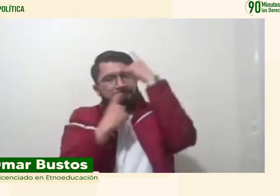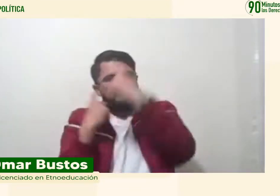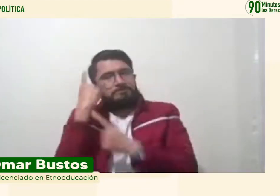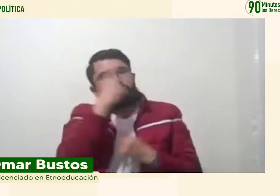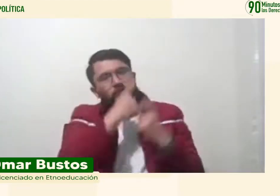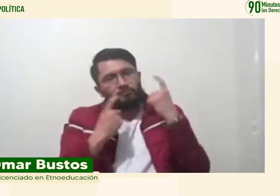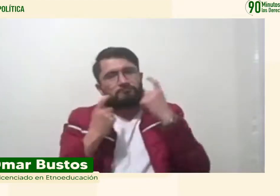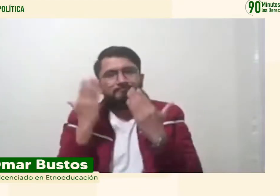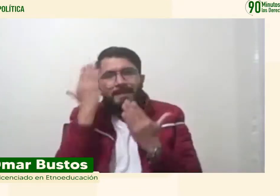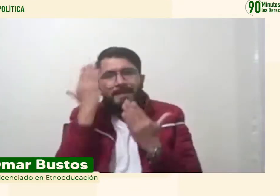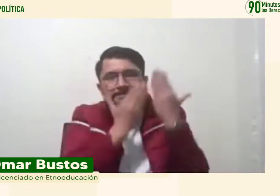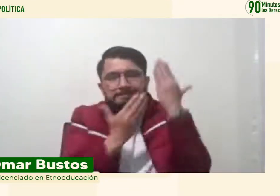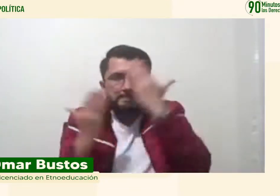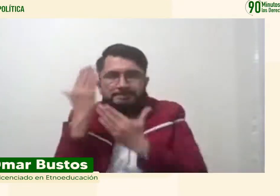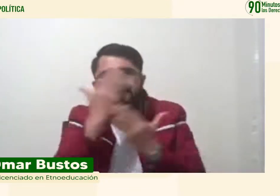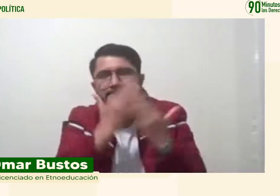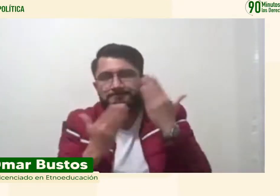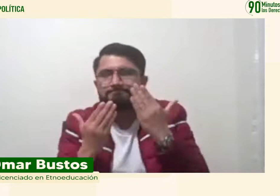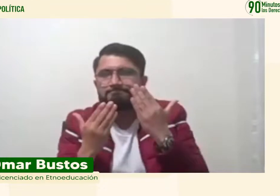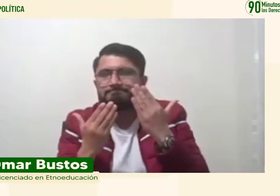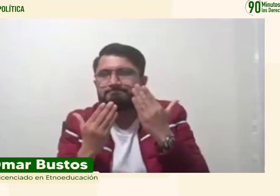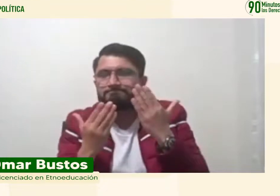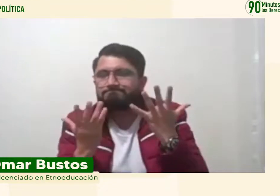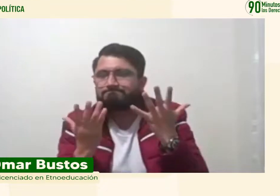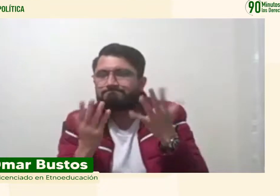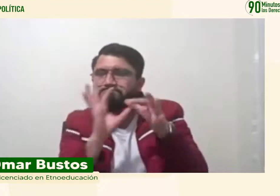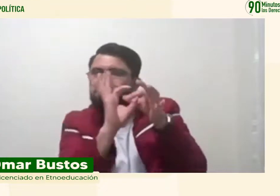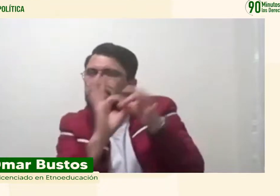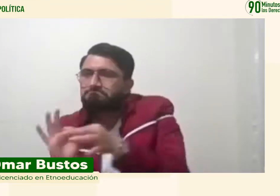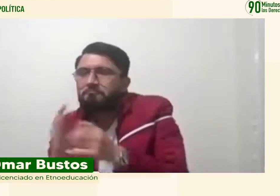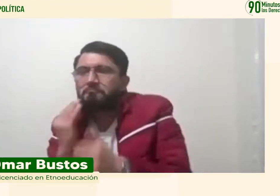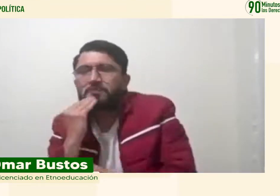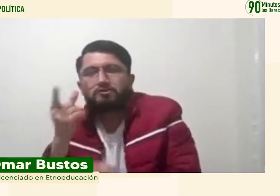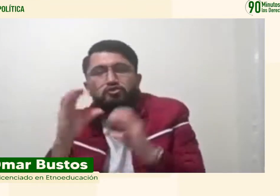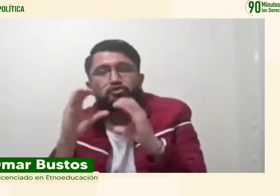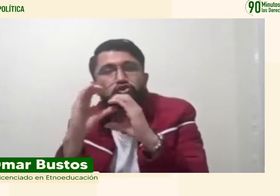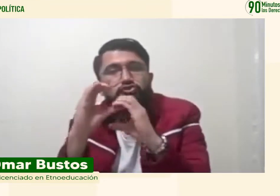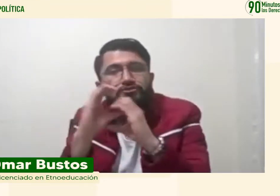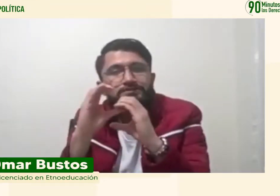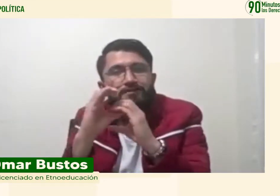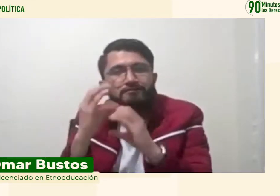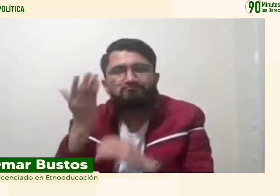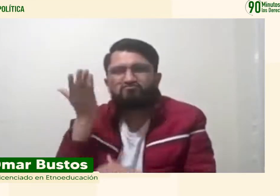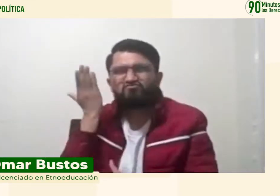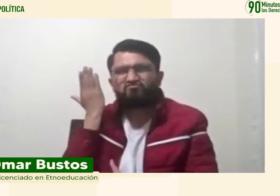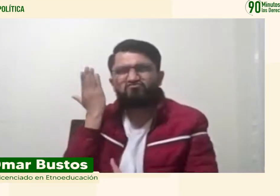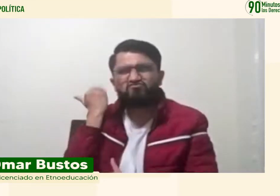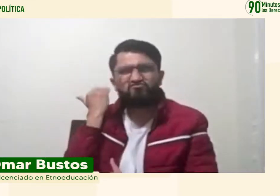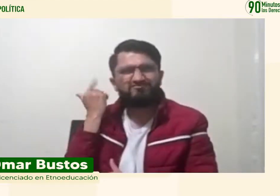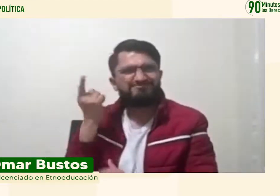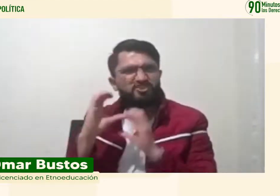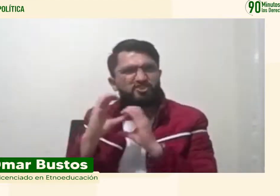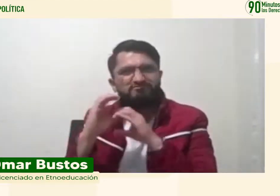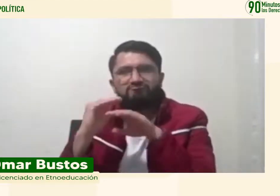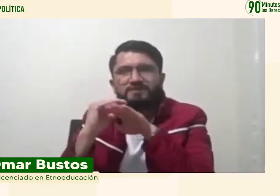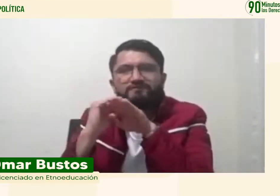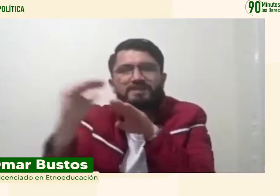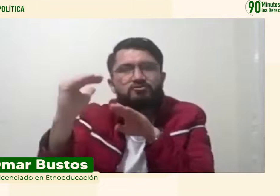entonces les dejo esto para reflexionar y analizar esto también digamos porque la sociedad es un tiempo no